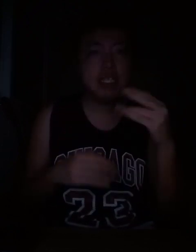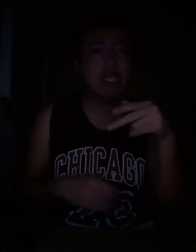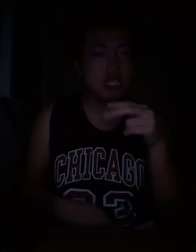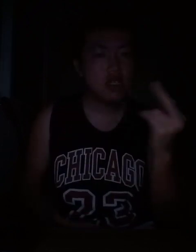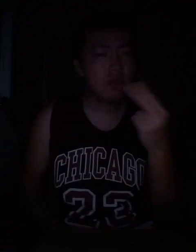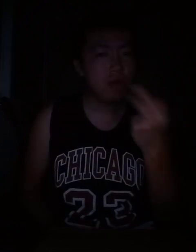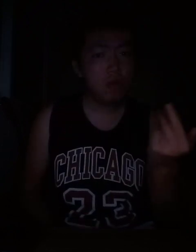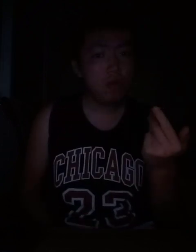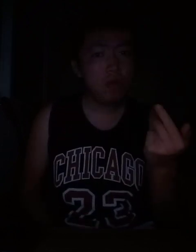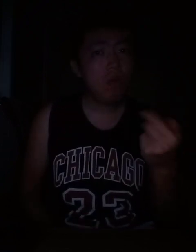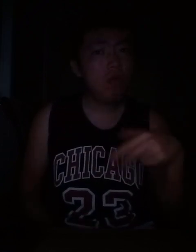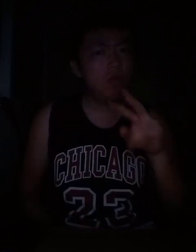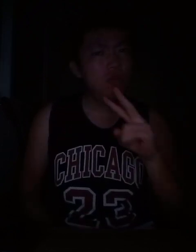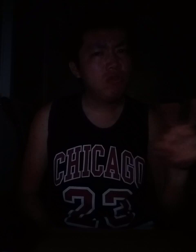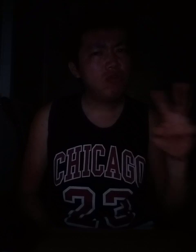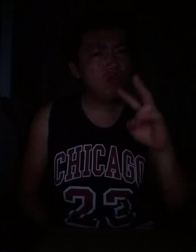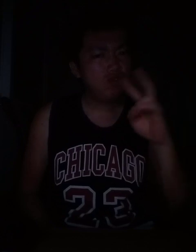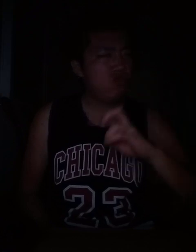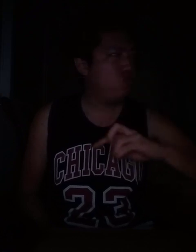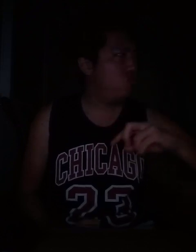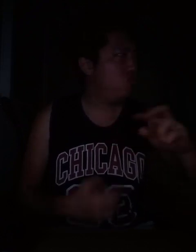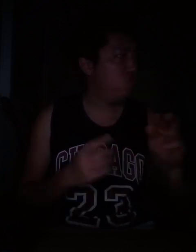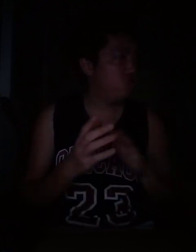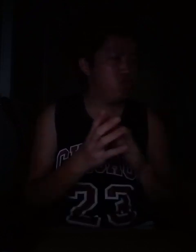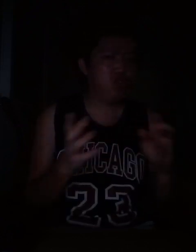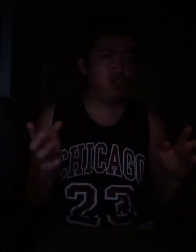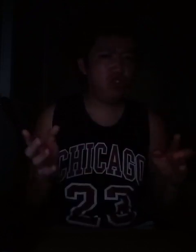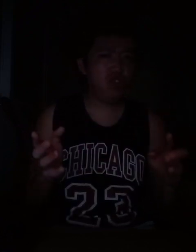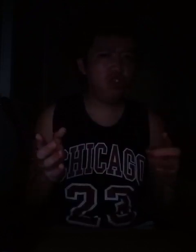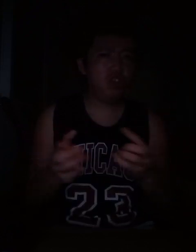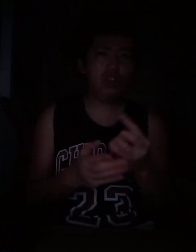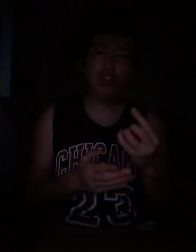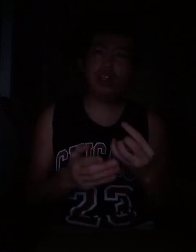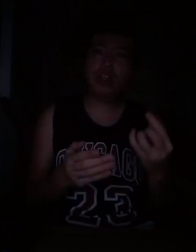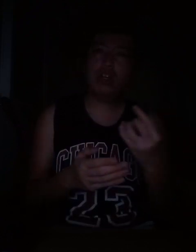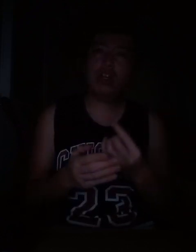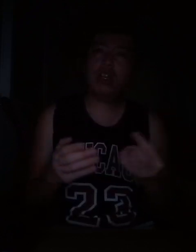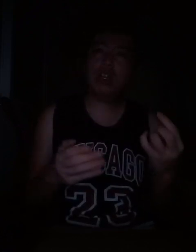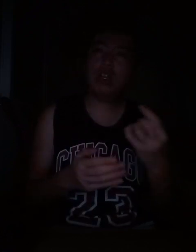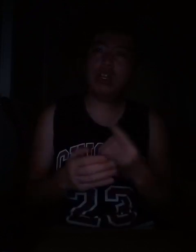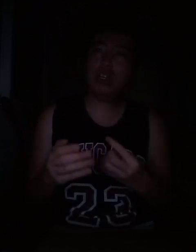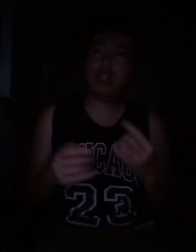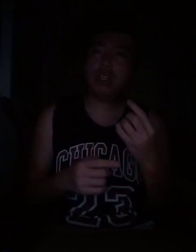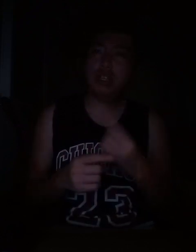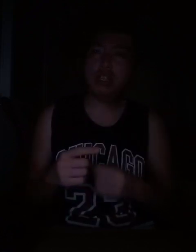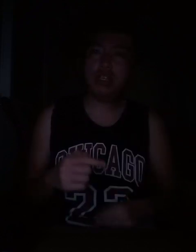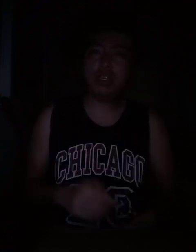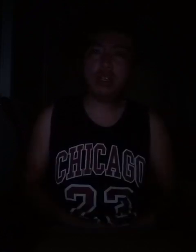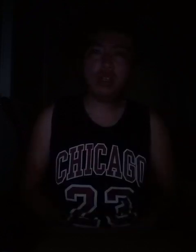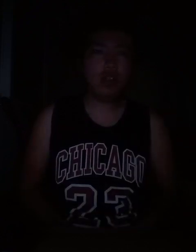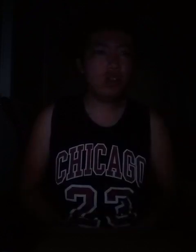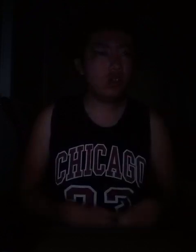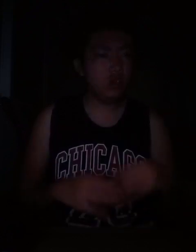뒤 2달 만에 S사 토목 감리원으로 가겠다며 취업 심사를 신청했습니다. 취업 승인